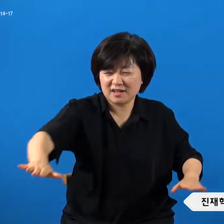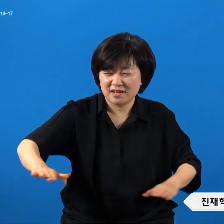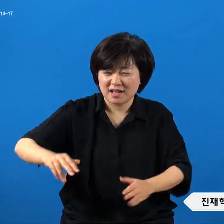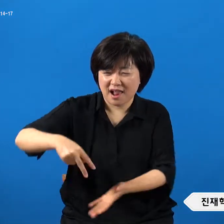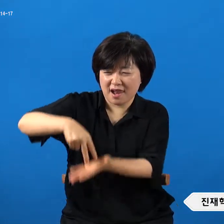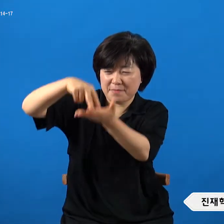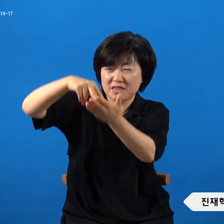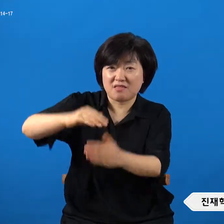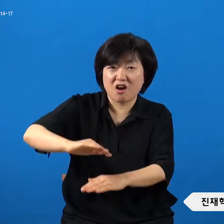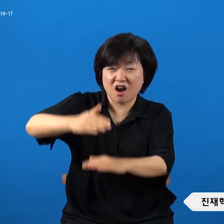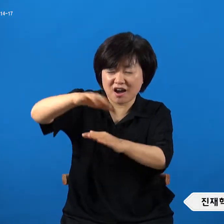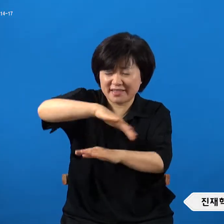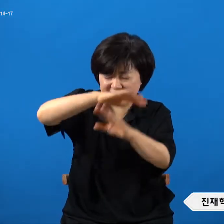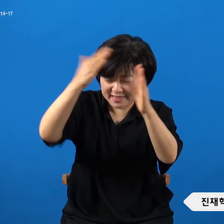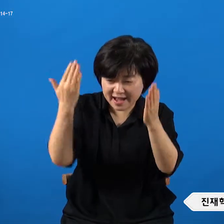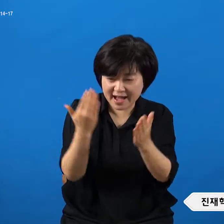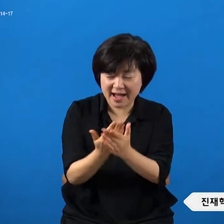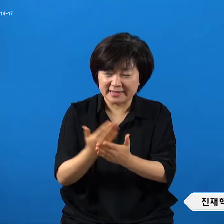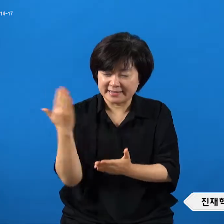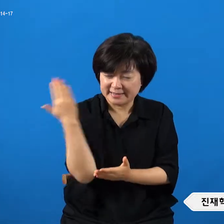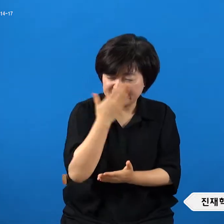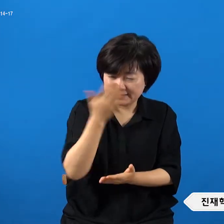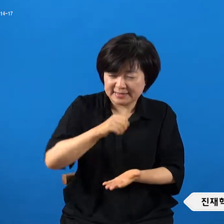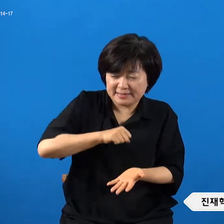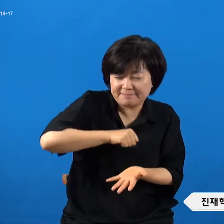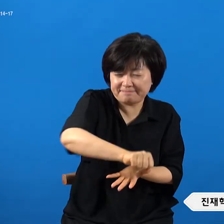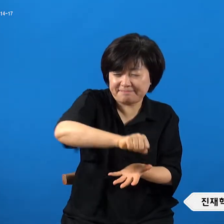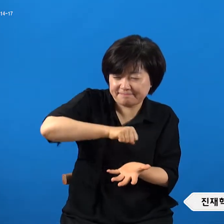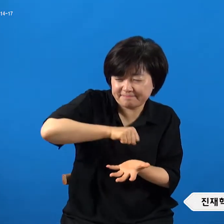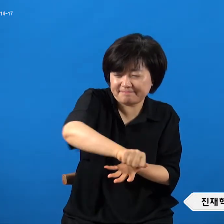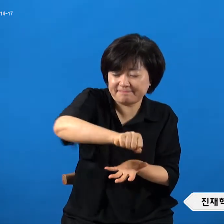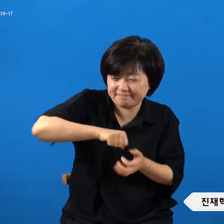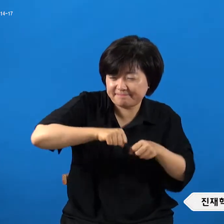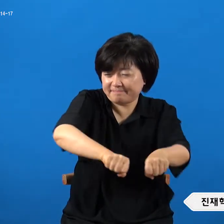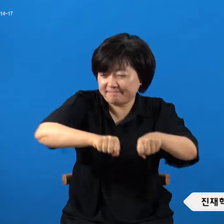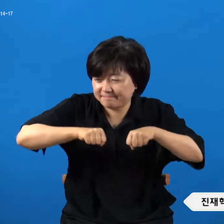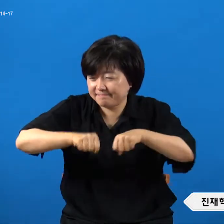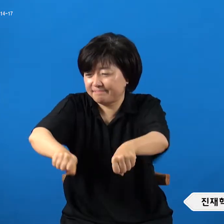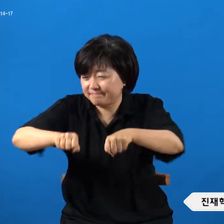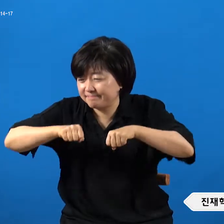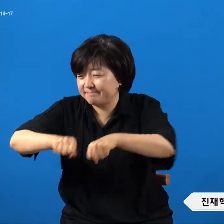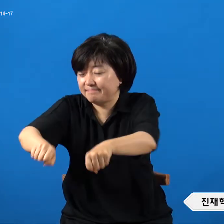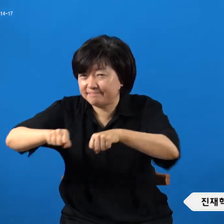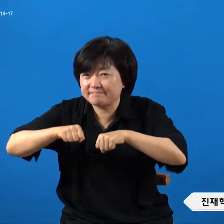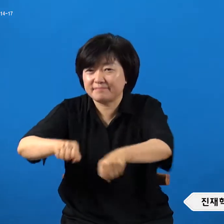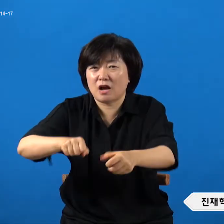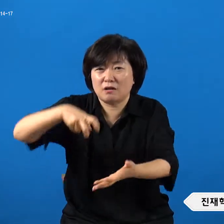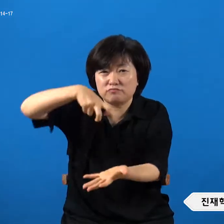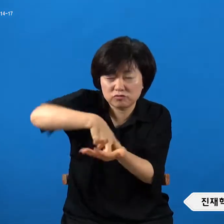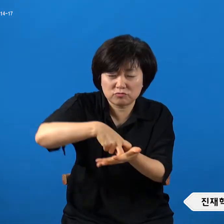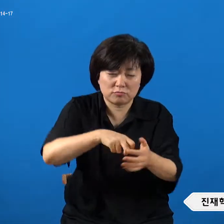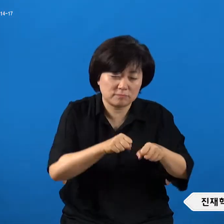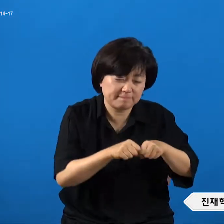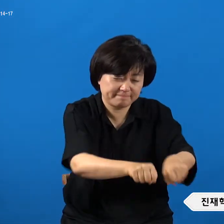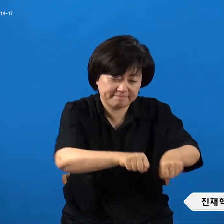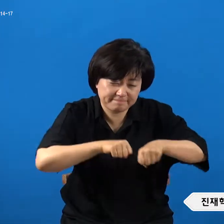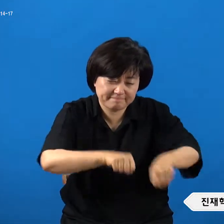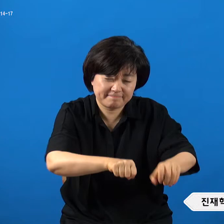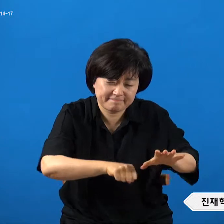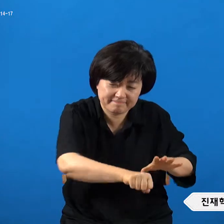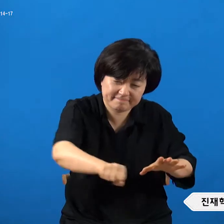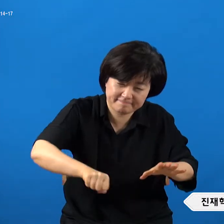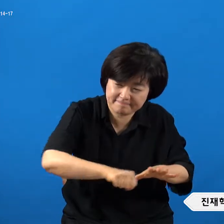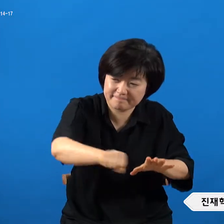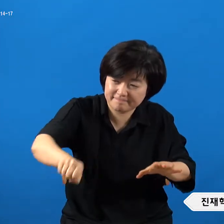냄새로 가득한 그곳을 다 향기로운 세척제로 깨끗하게 무릎을 꿇고 앉아서 다